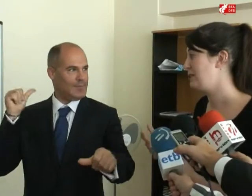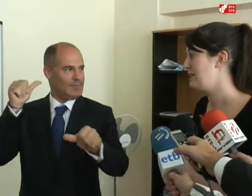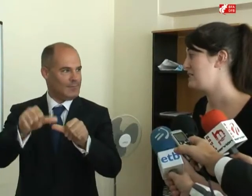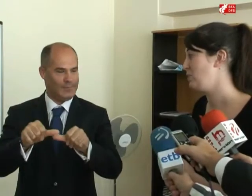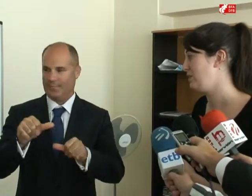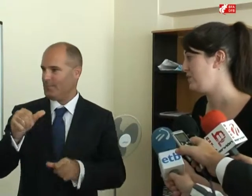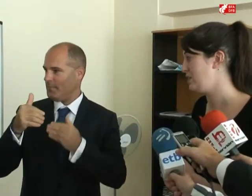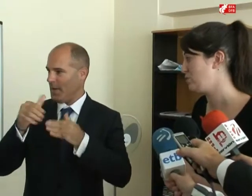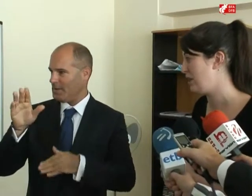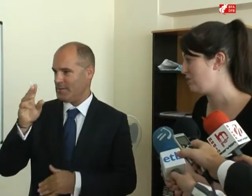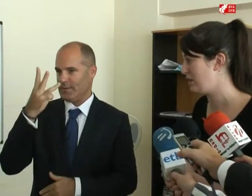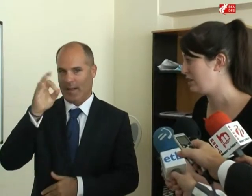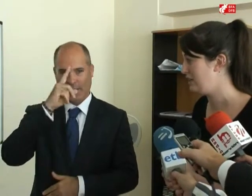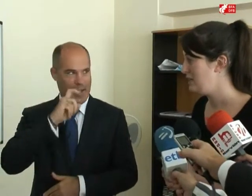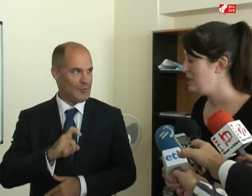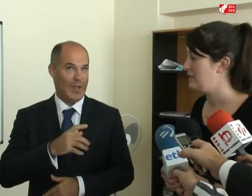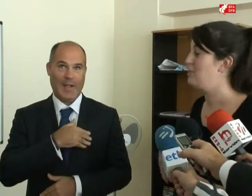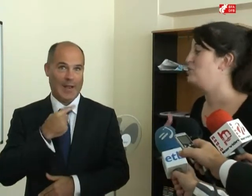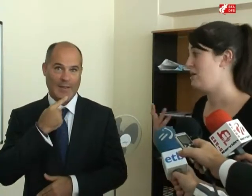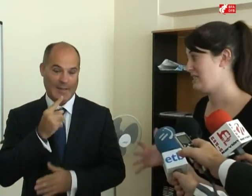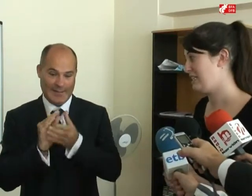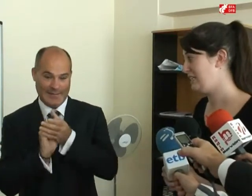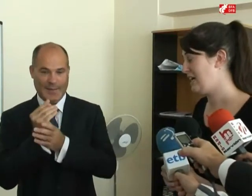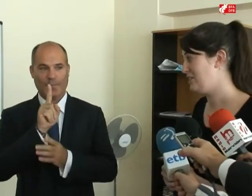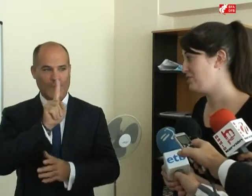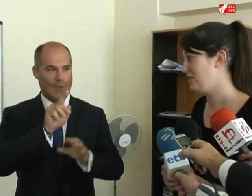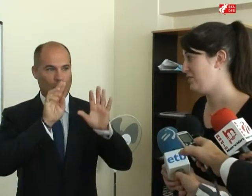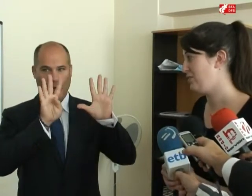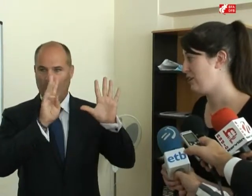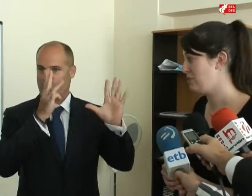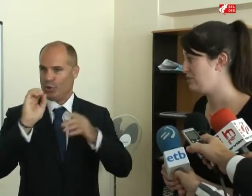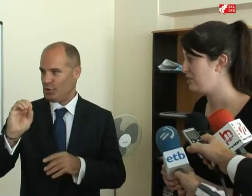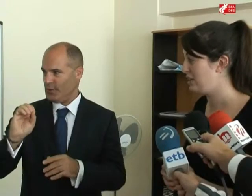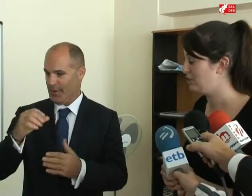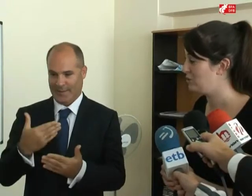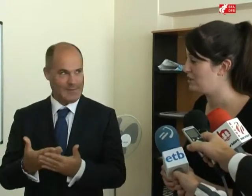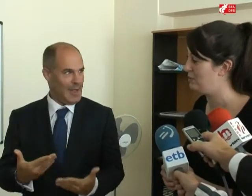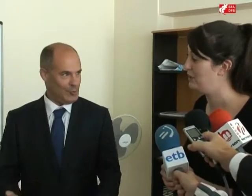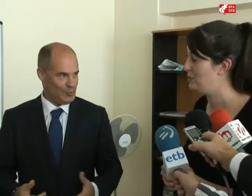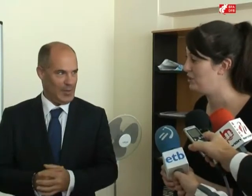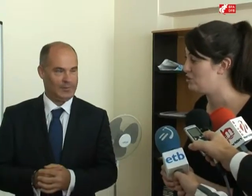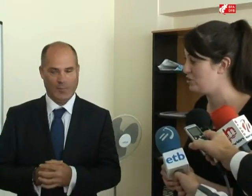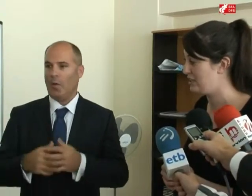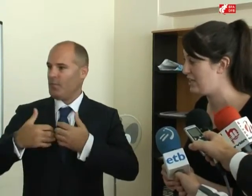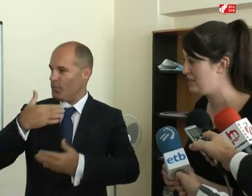la situación de Euskal Gorrak. Llevamos ya más de 30 años en funcionamiento, nacimos en 1980